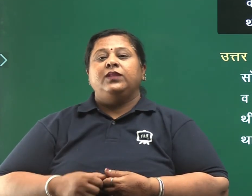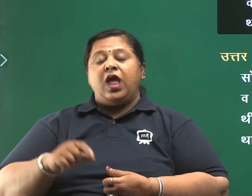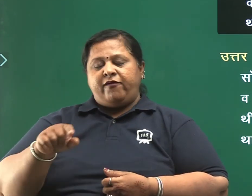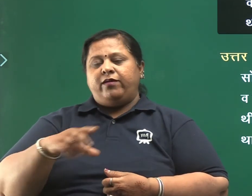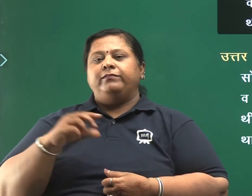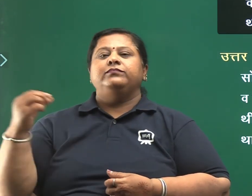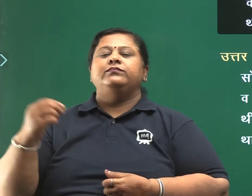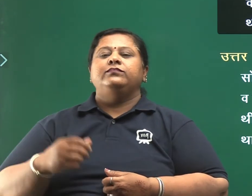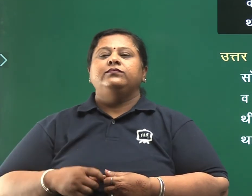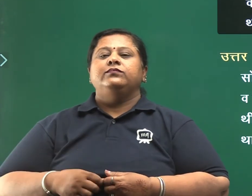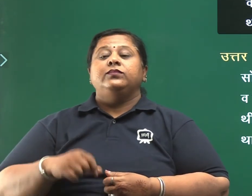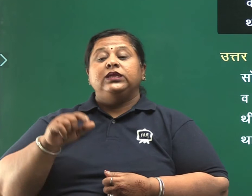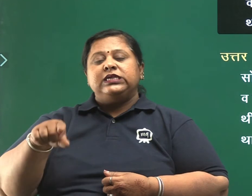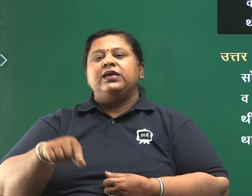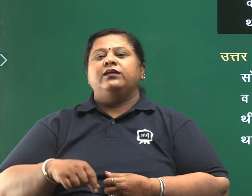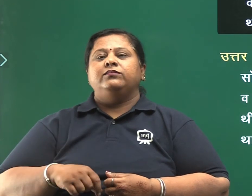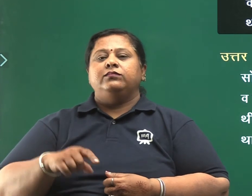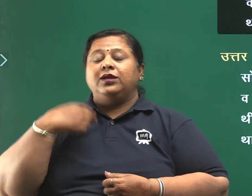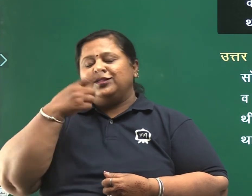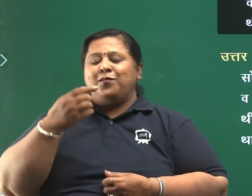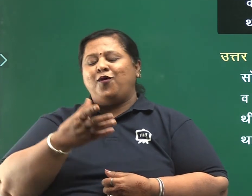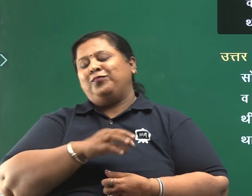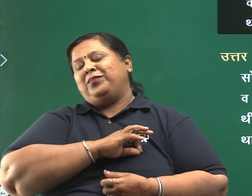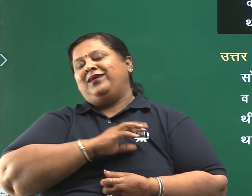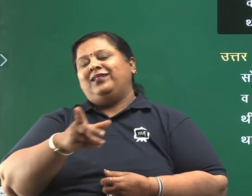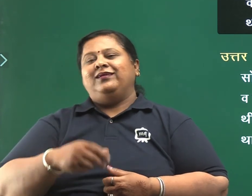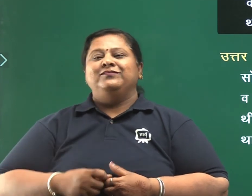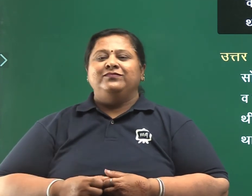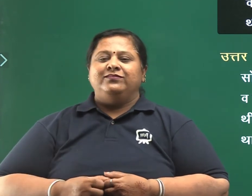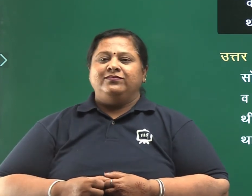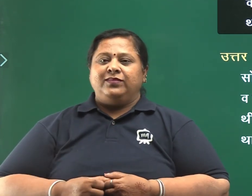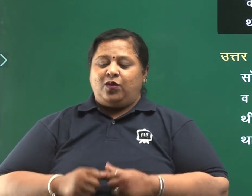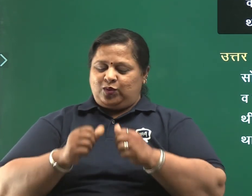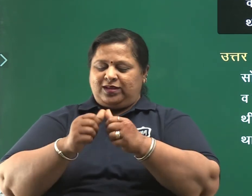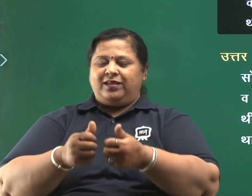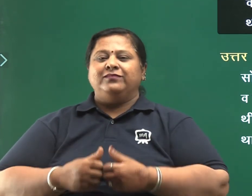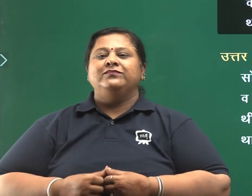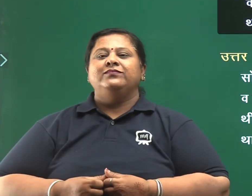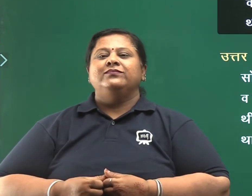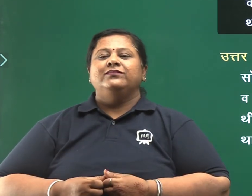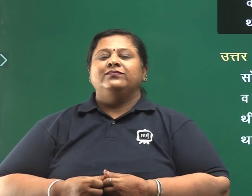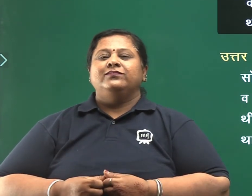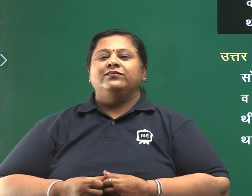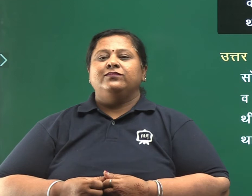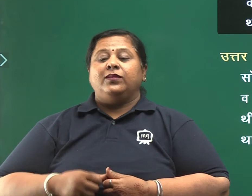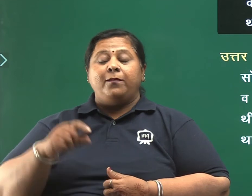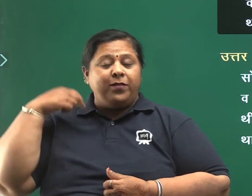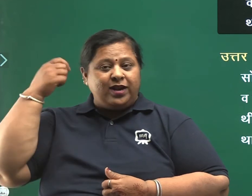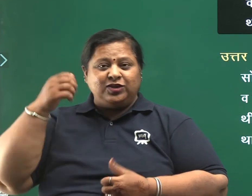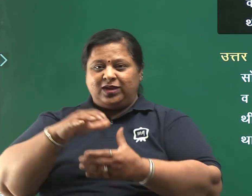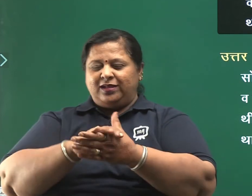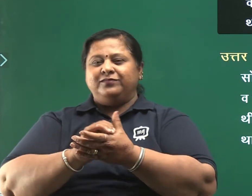एवं किसे बहुत प्रिय था? उत्तर है पंडित जी